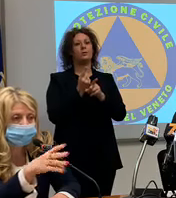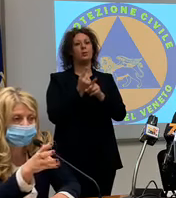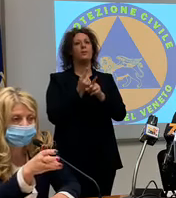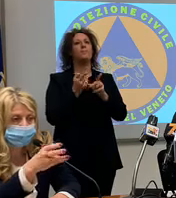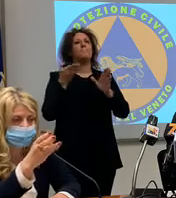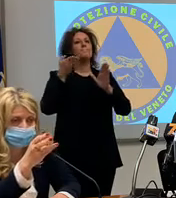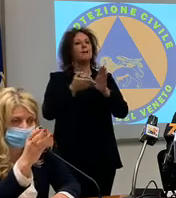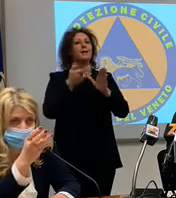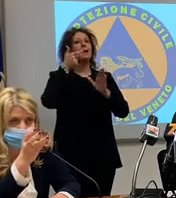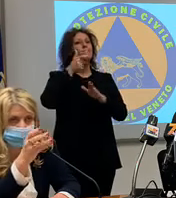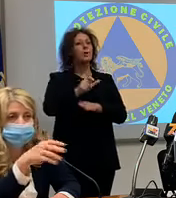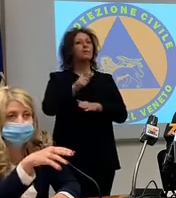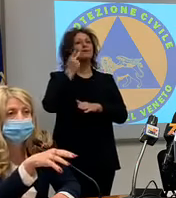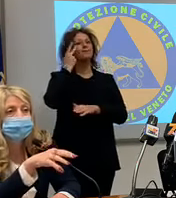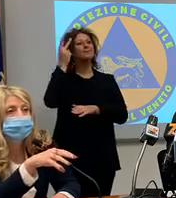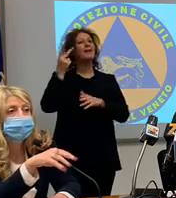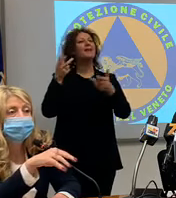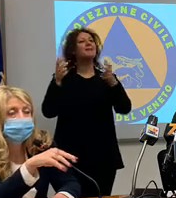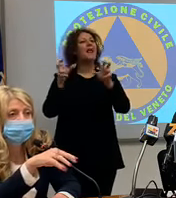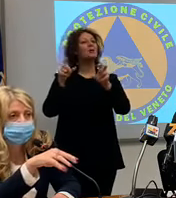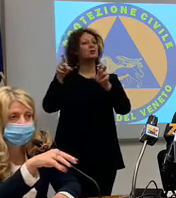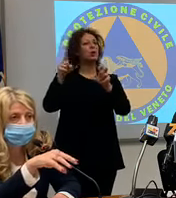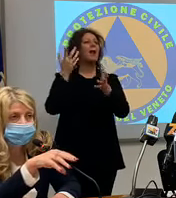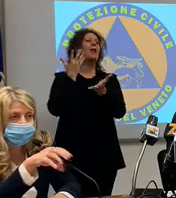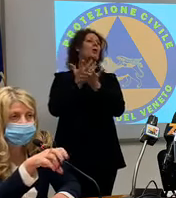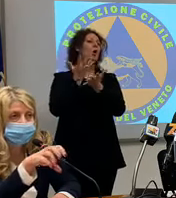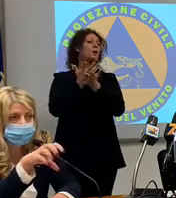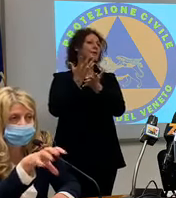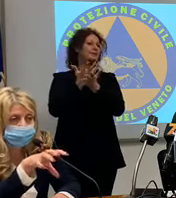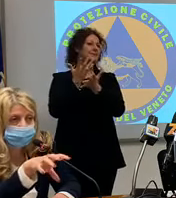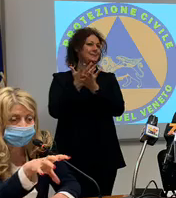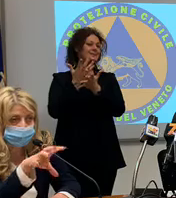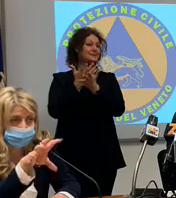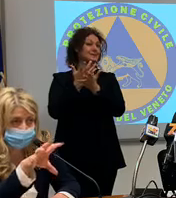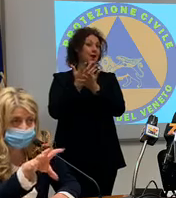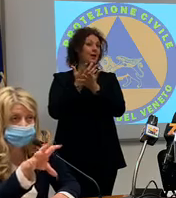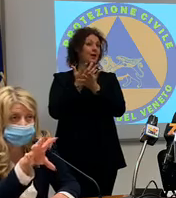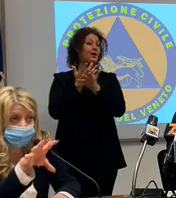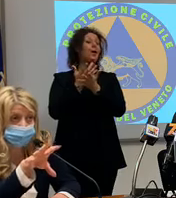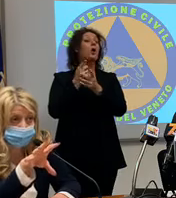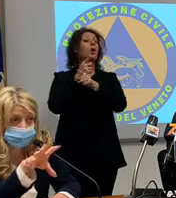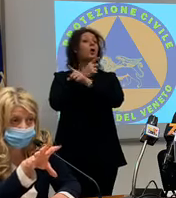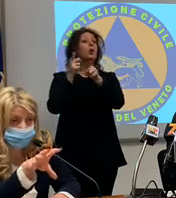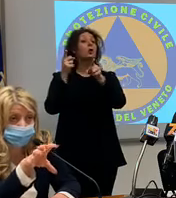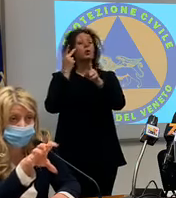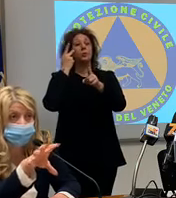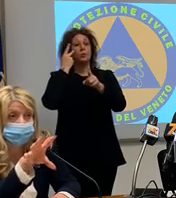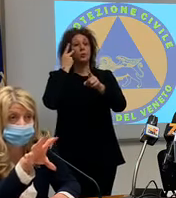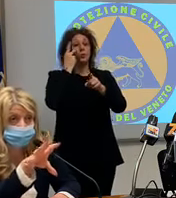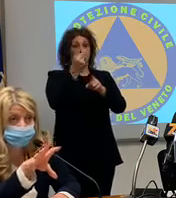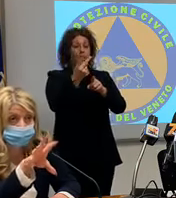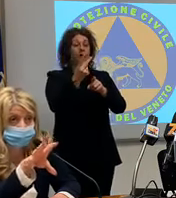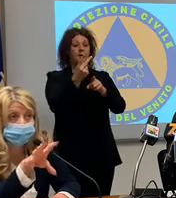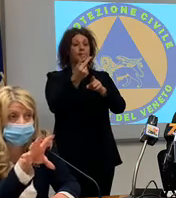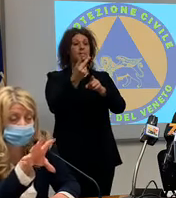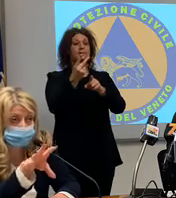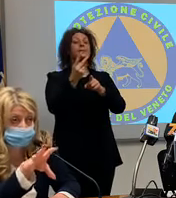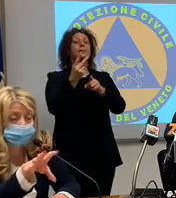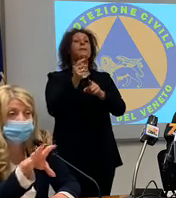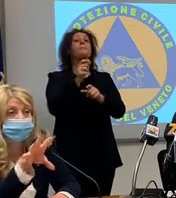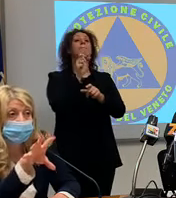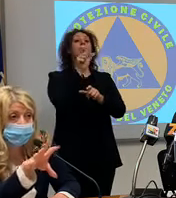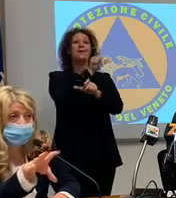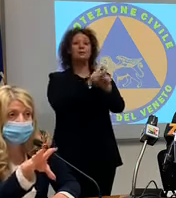si può dire i telegiornali le notizie dei media ci viene considerato una certa incidenza quindi un certo numero di